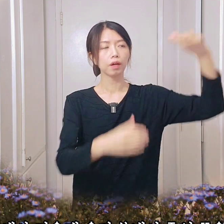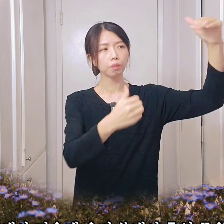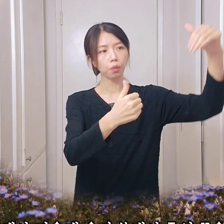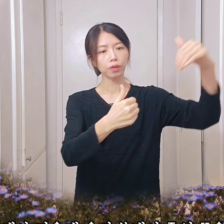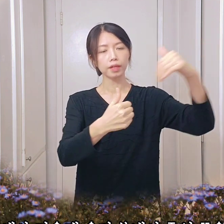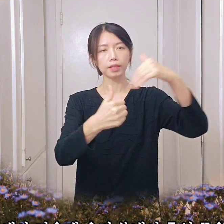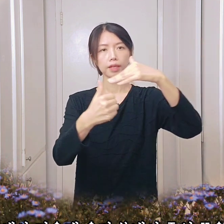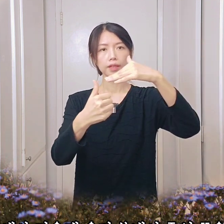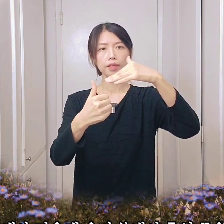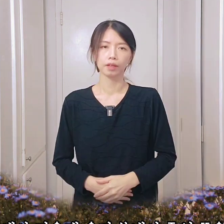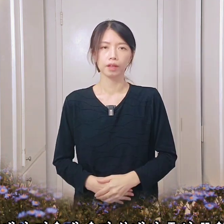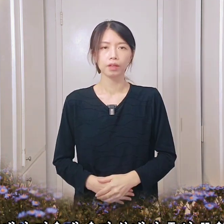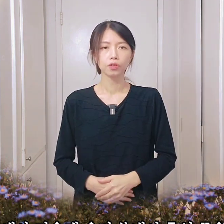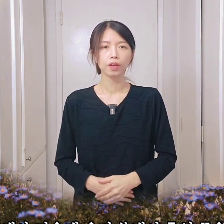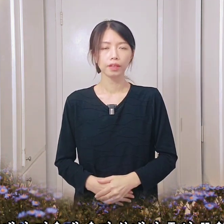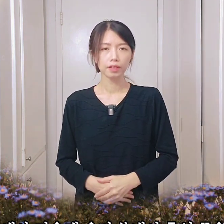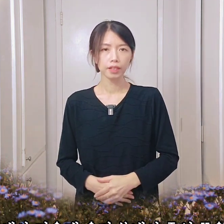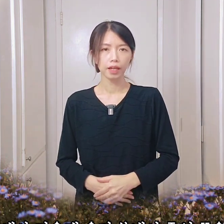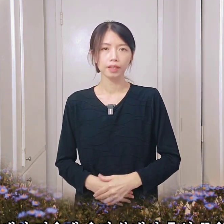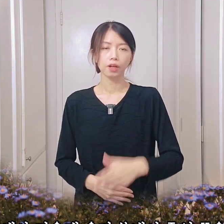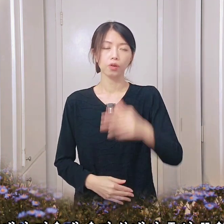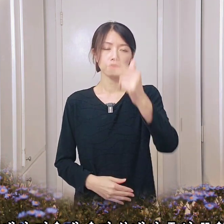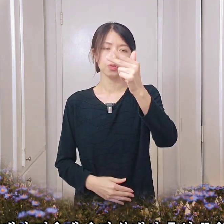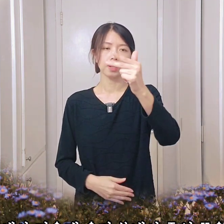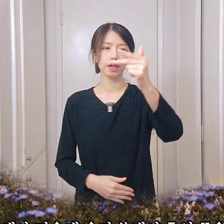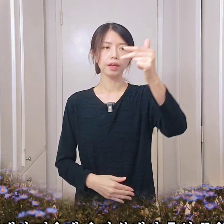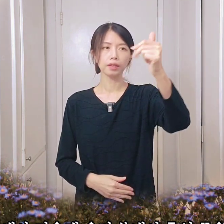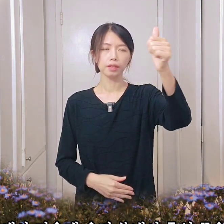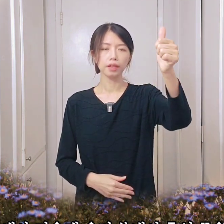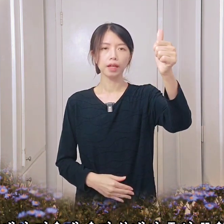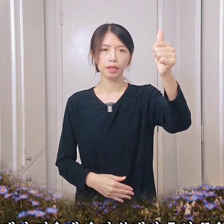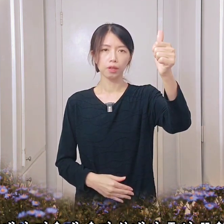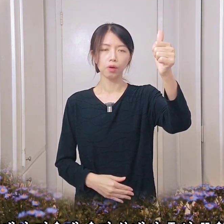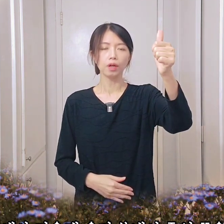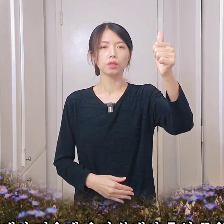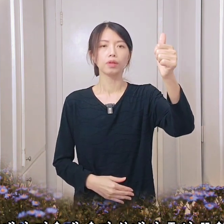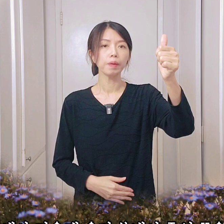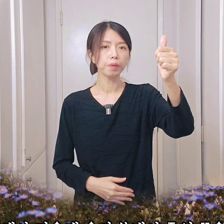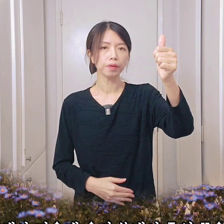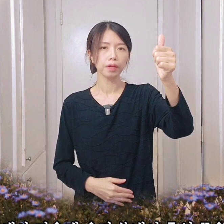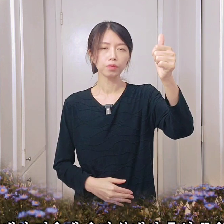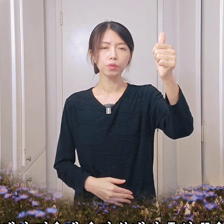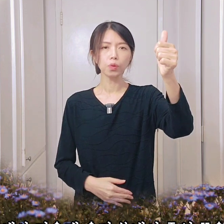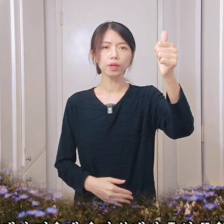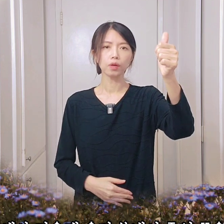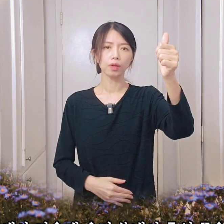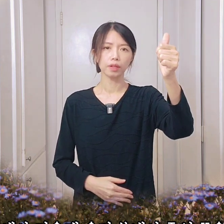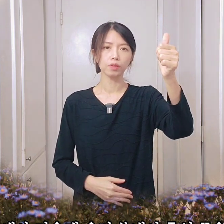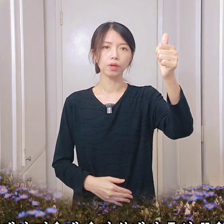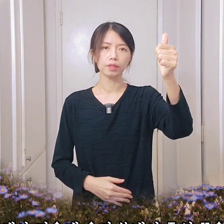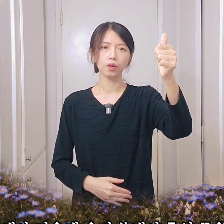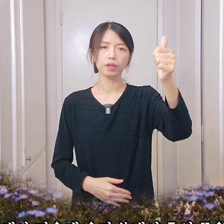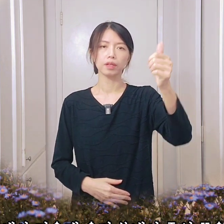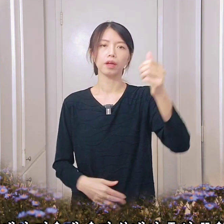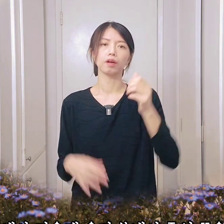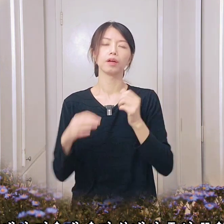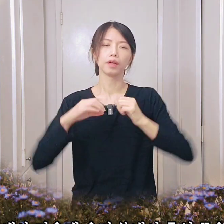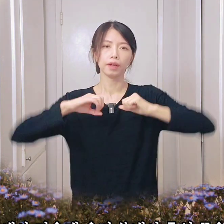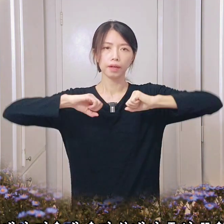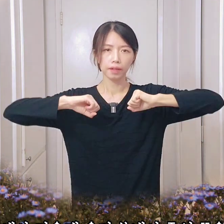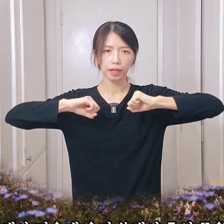우리를 보내신 주의 뜻을 따라서, 주의 뜻을 따라서 저는 한 번에 순종이라고 한 대수어를